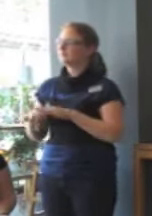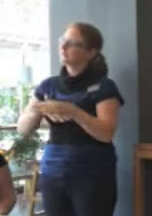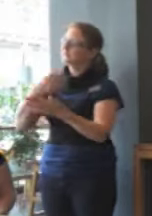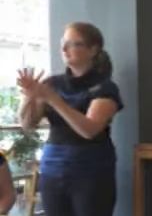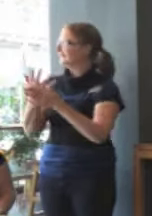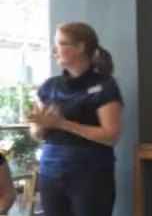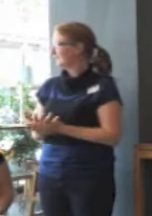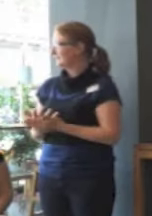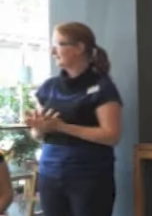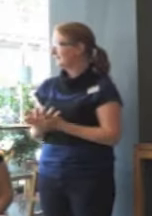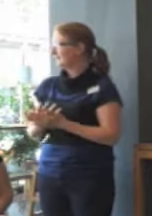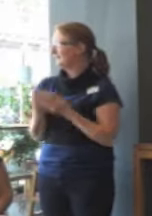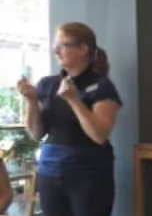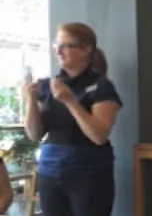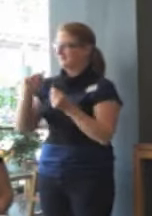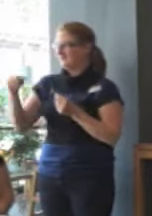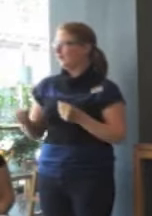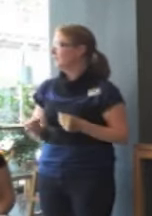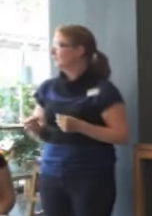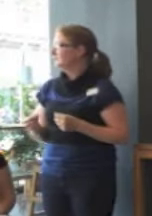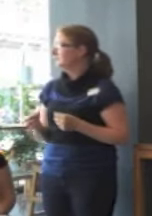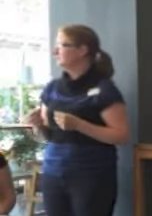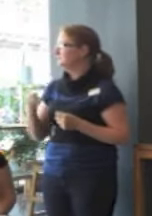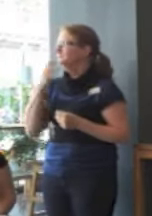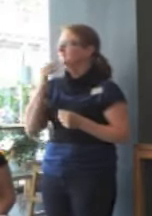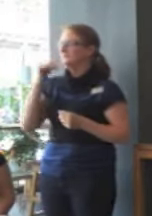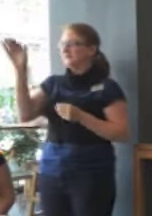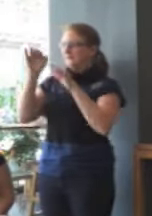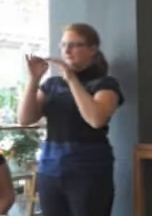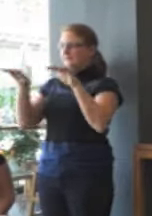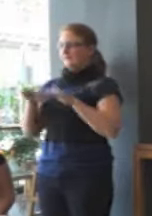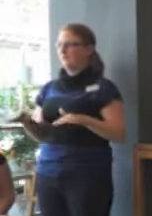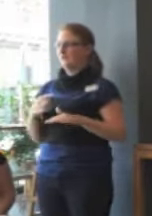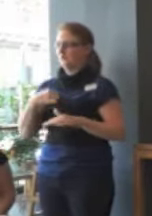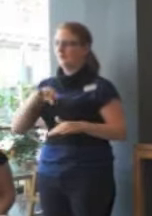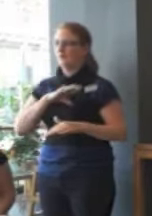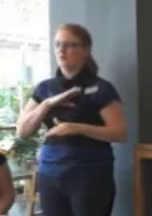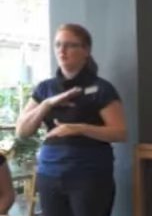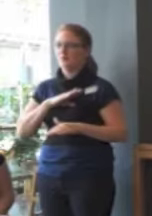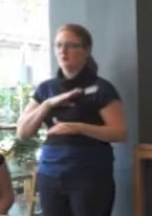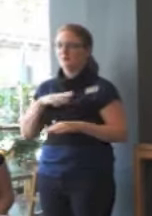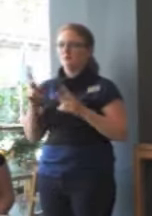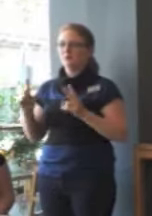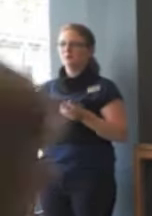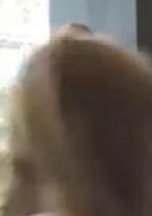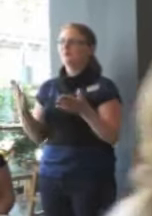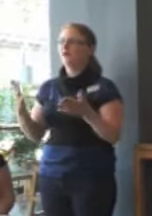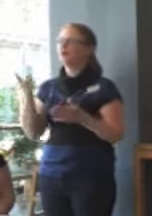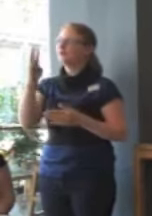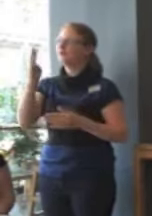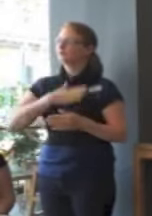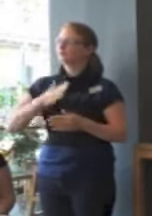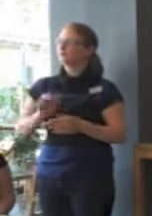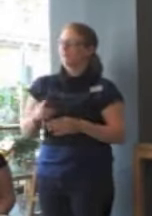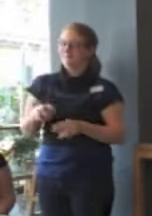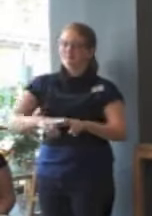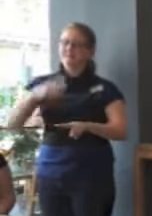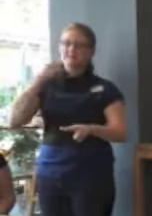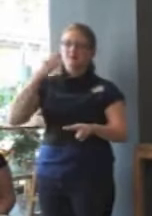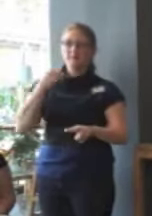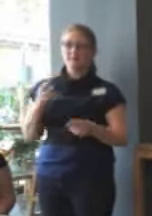grundläggande kvalitetskrav, vilken nivå man ligger. Och det andra är, vad tyckte kunderna tidigare om detta ställe? Så